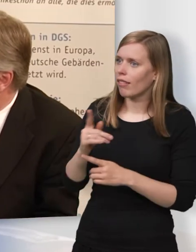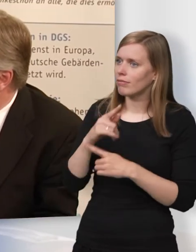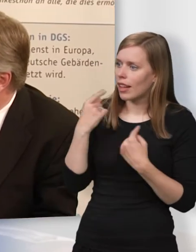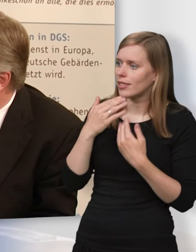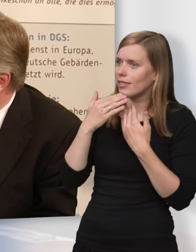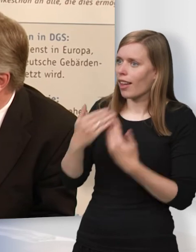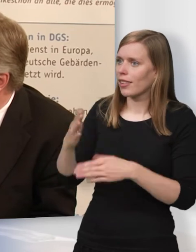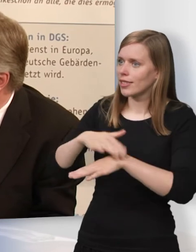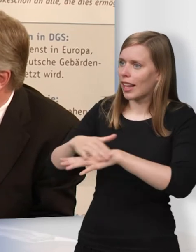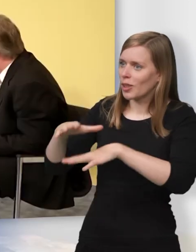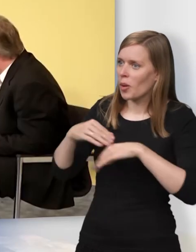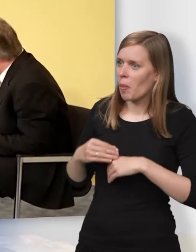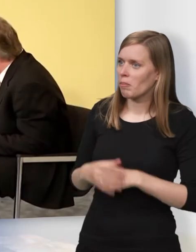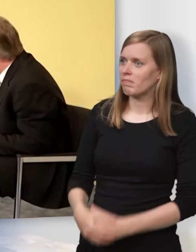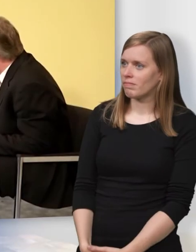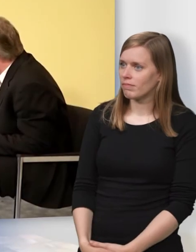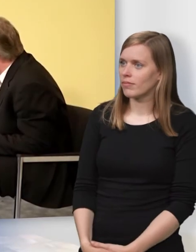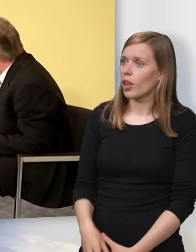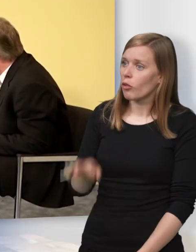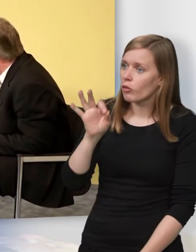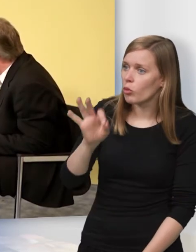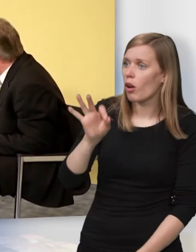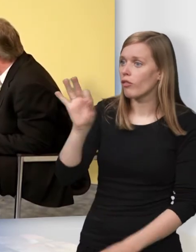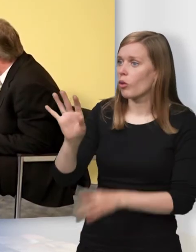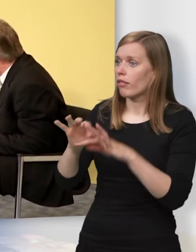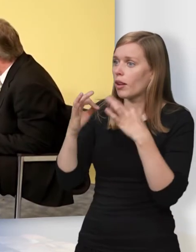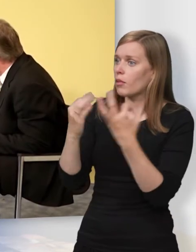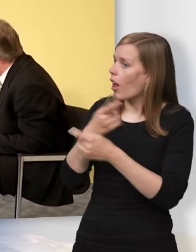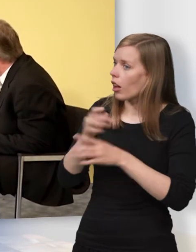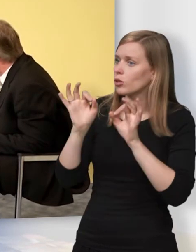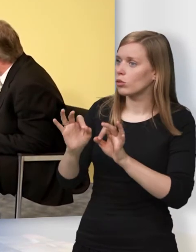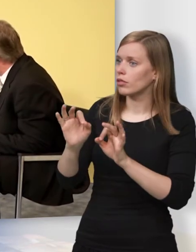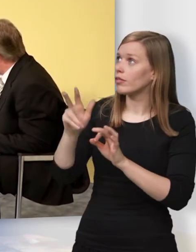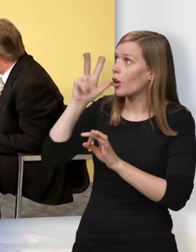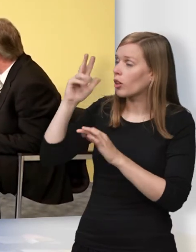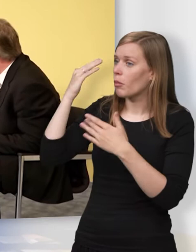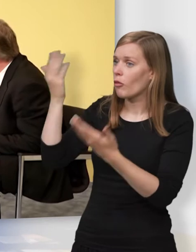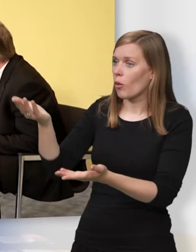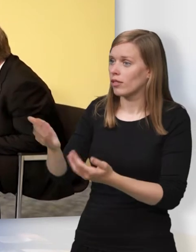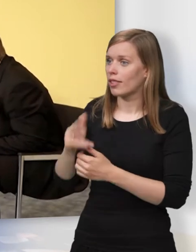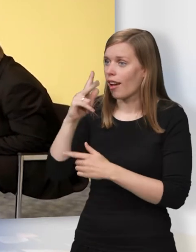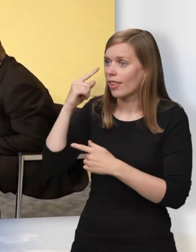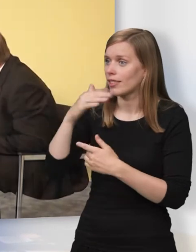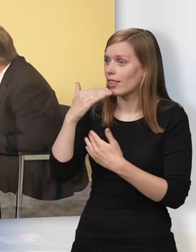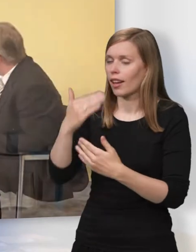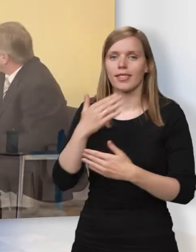für die Zeit, die Sie sich genommen haben. Ihnen und Ihrer Familie alles Gute, Gott befohlen, Herr Weise. Ganz, ganz herzlichen